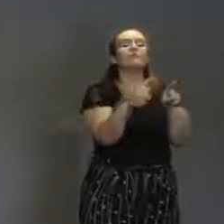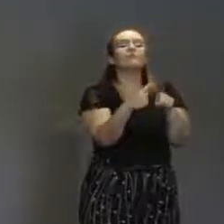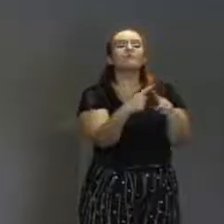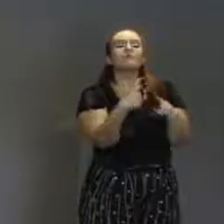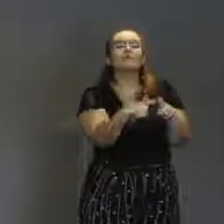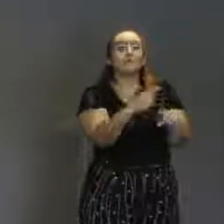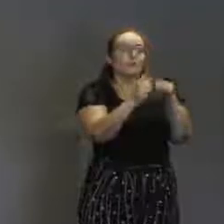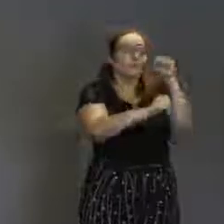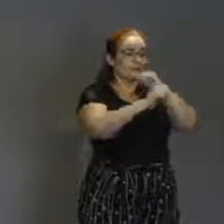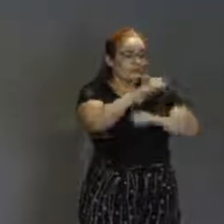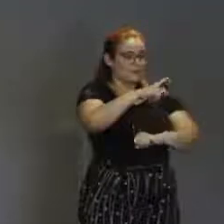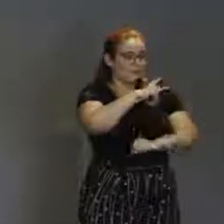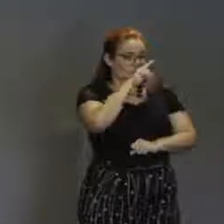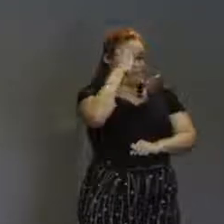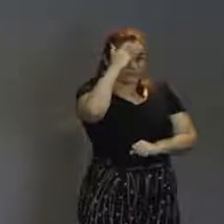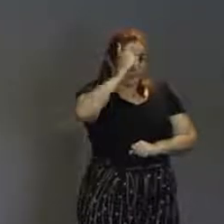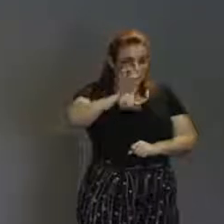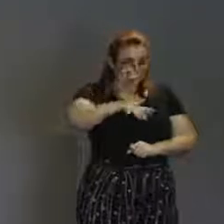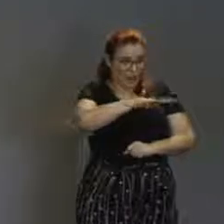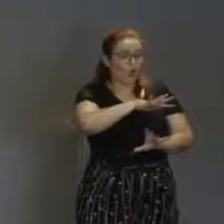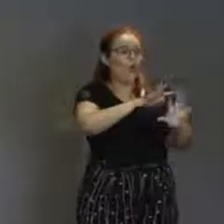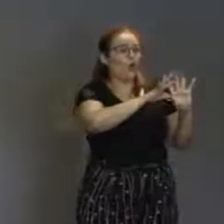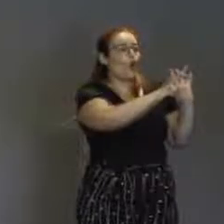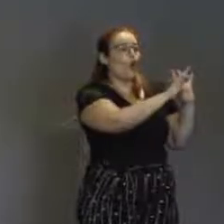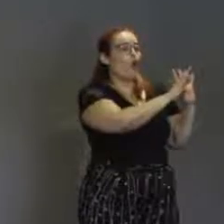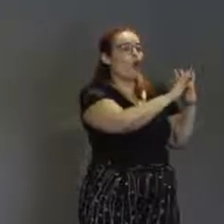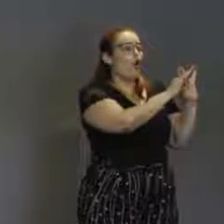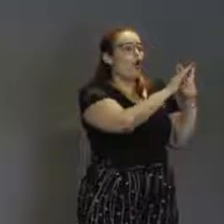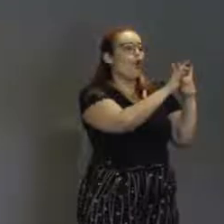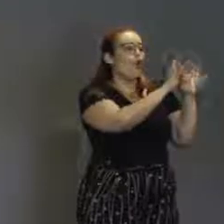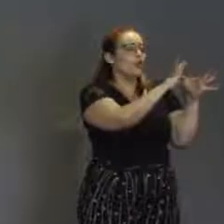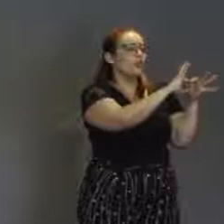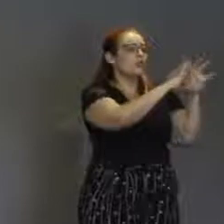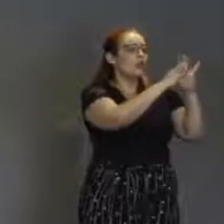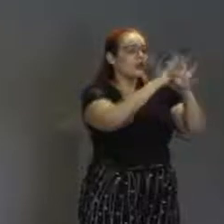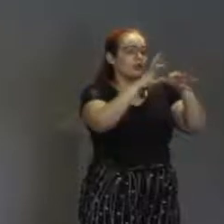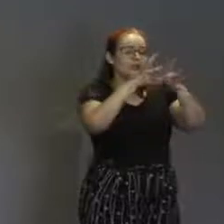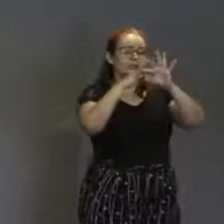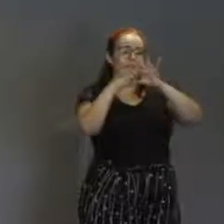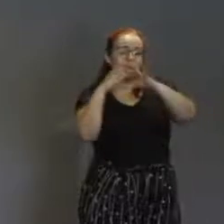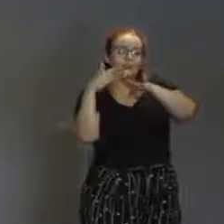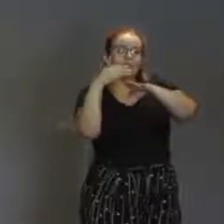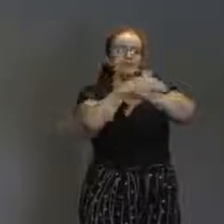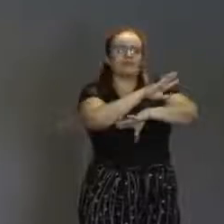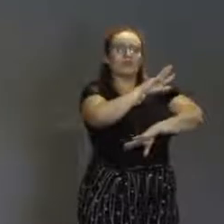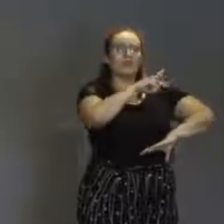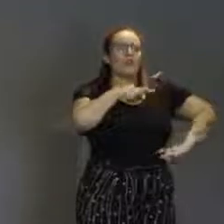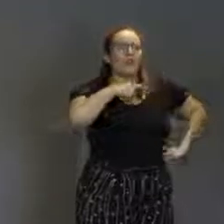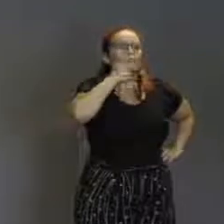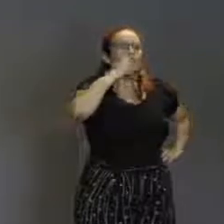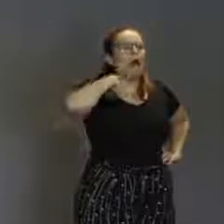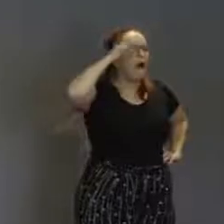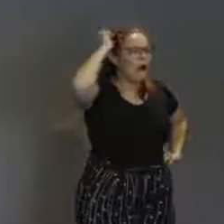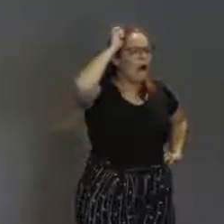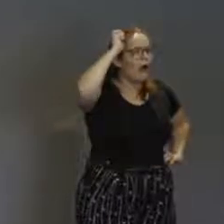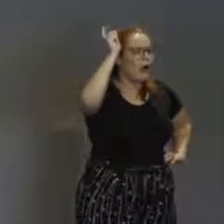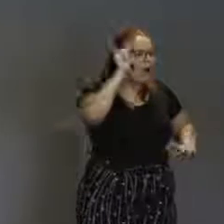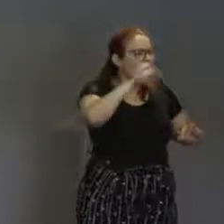cada vez mais se entendem como parte de um contexto, né? E não como alguém que vai com as batutas dizendo vai ser assim, vai ser